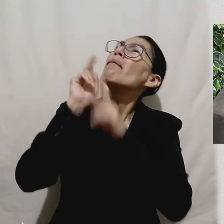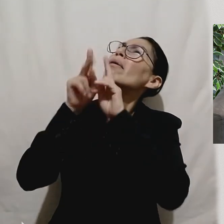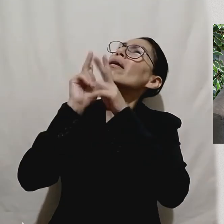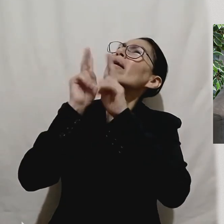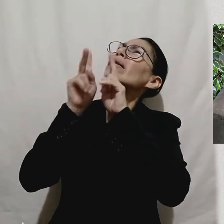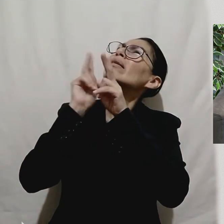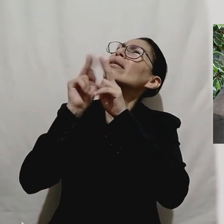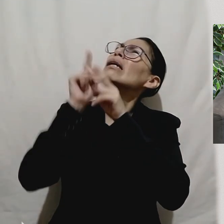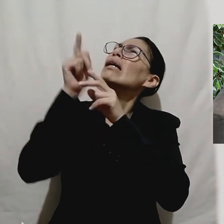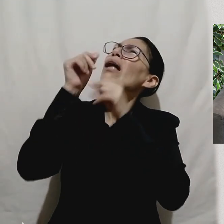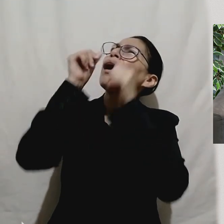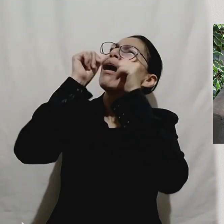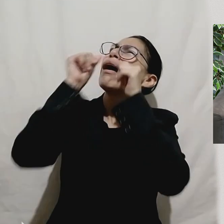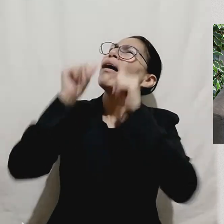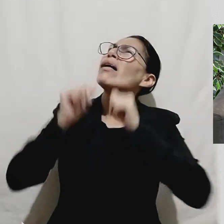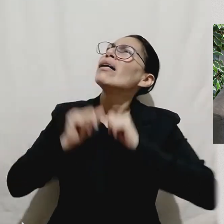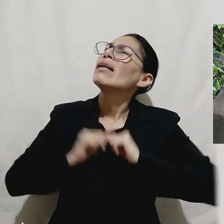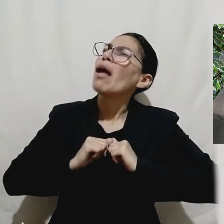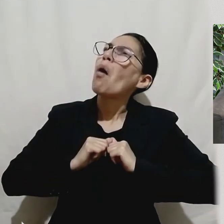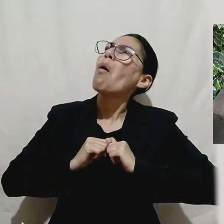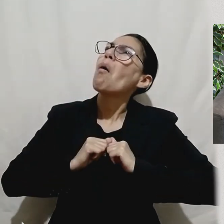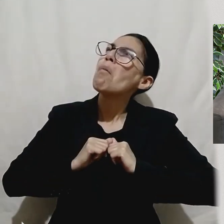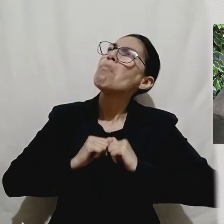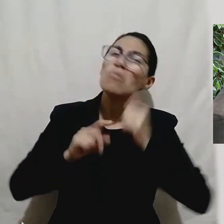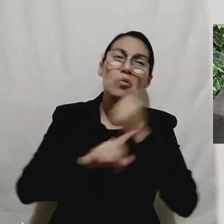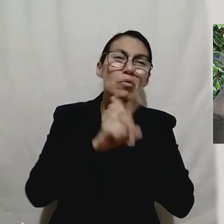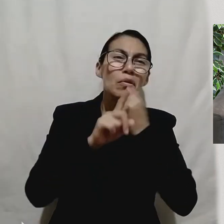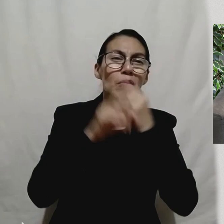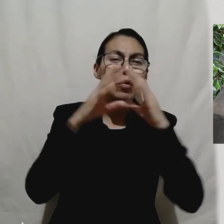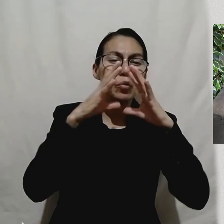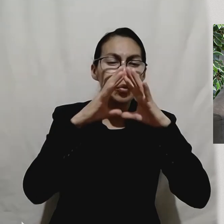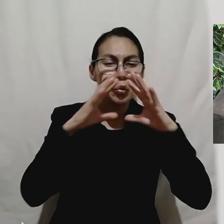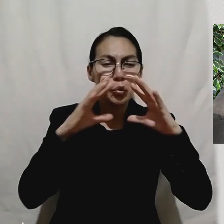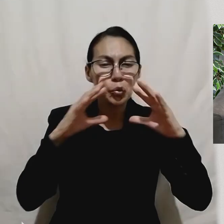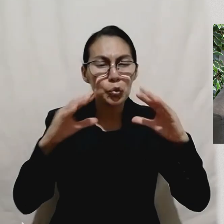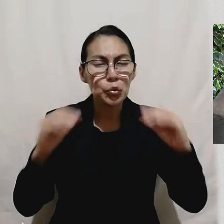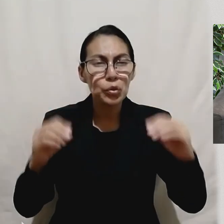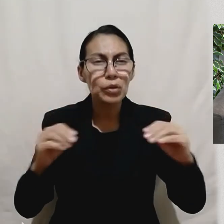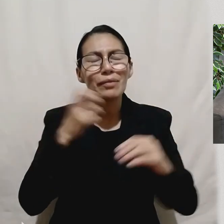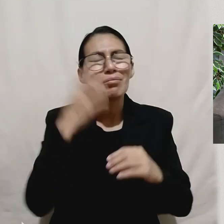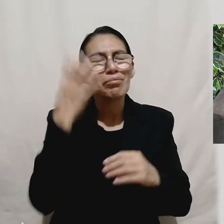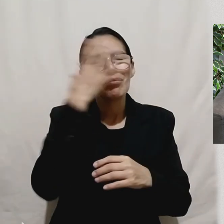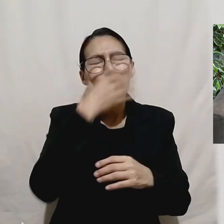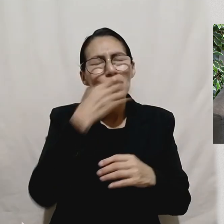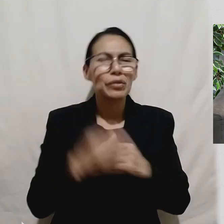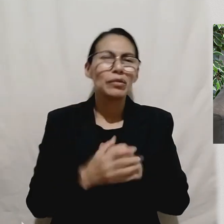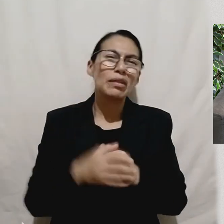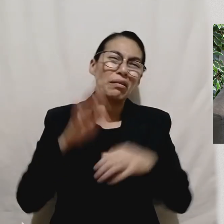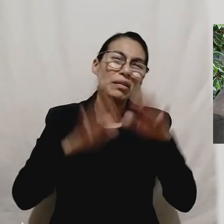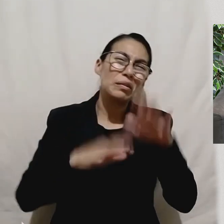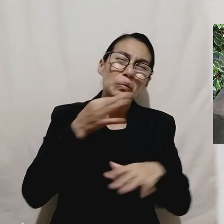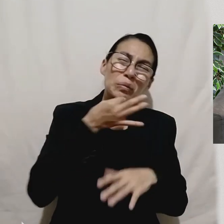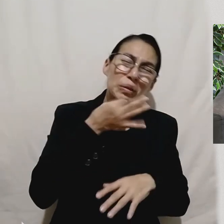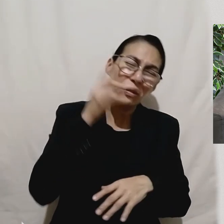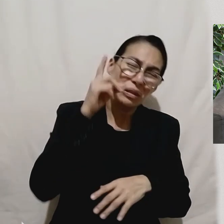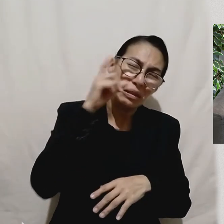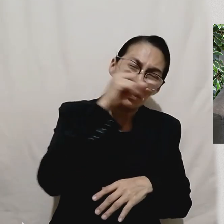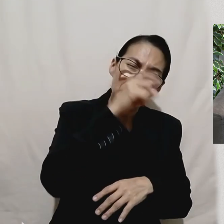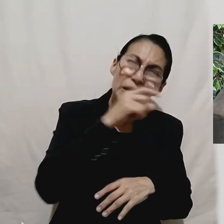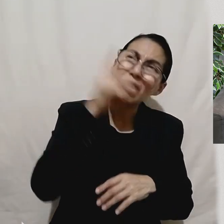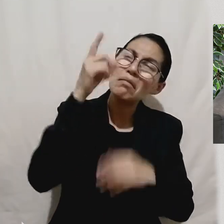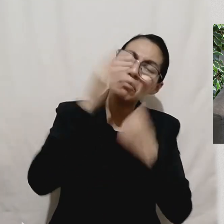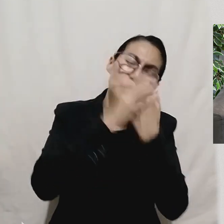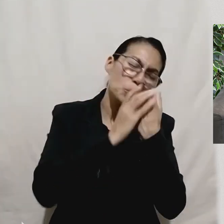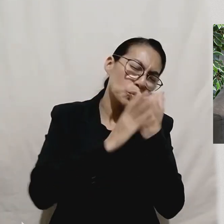cuentas lo que te está pasando y sabes que te está escuchando y que puede hacer algo por ti puede servir como una manera de Consuelo cuando estás pasando por momentos